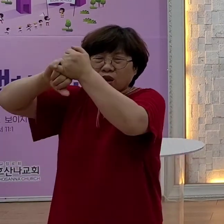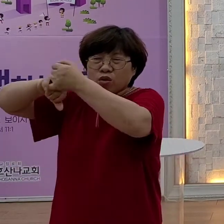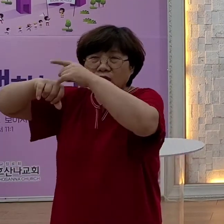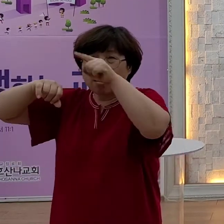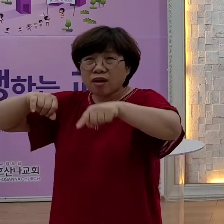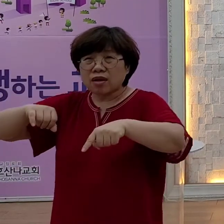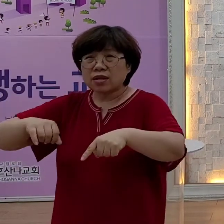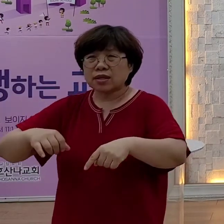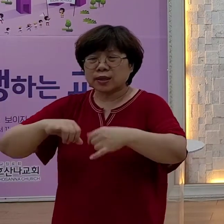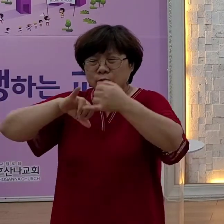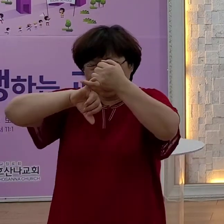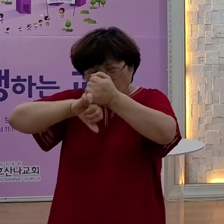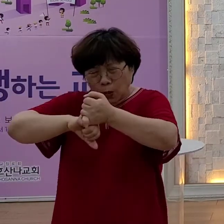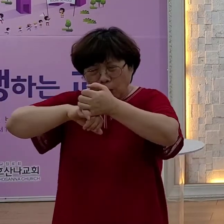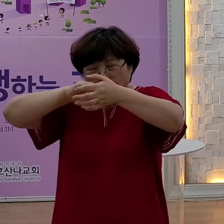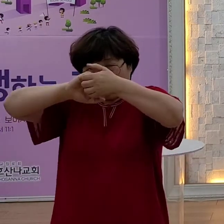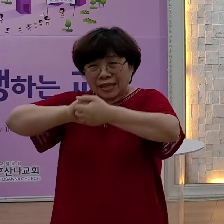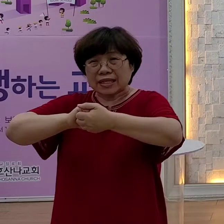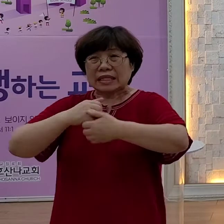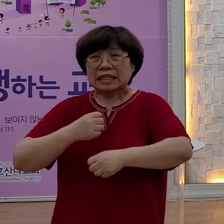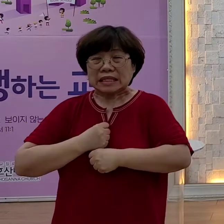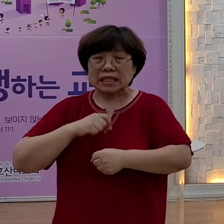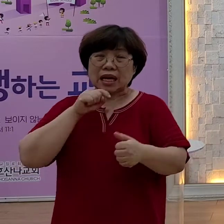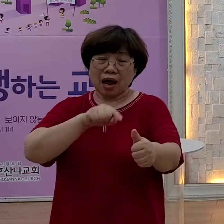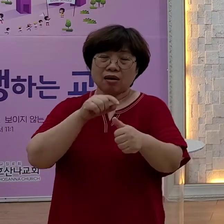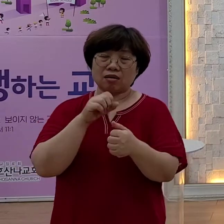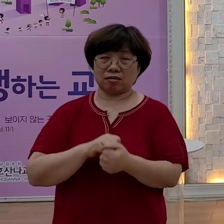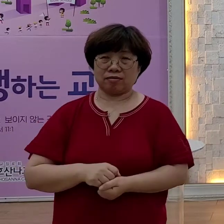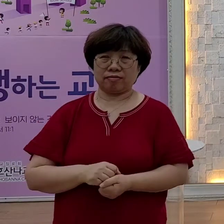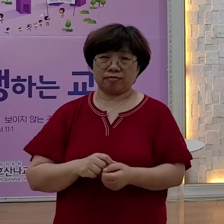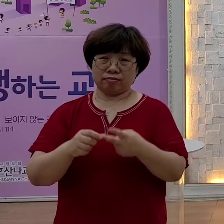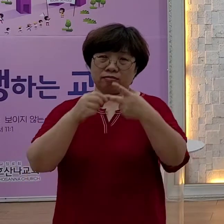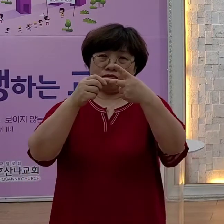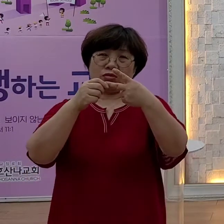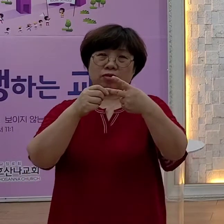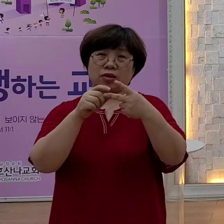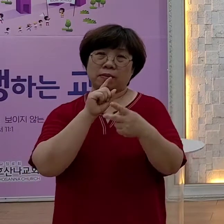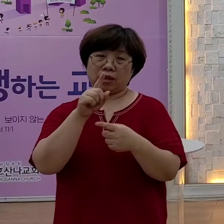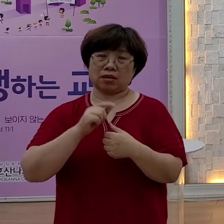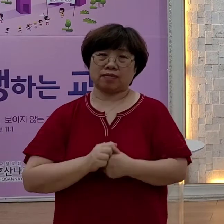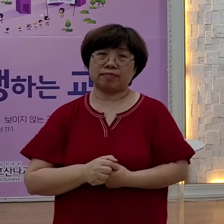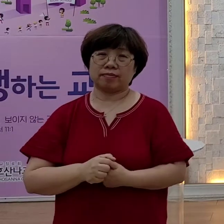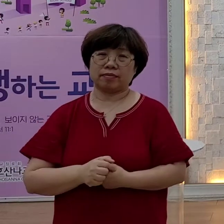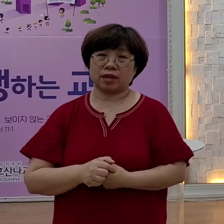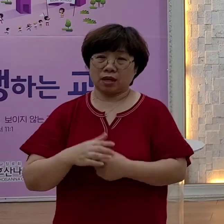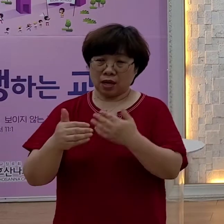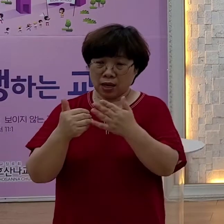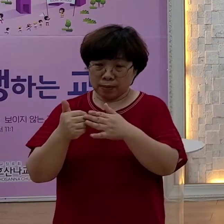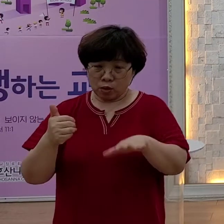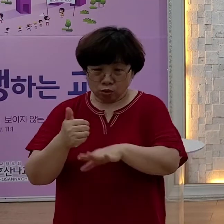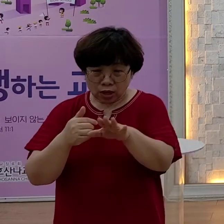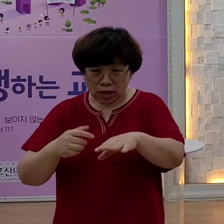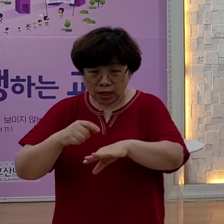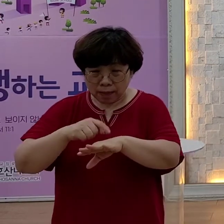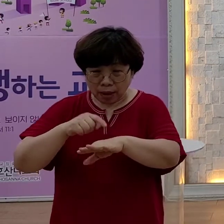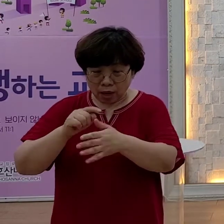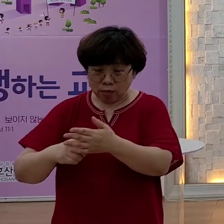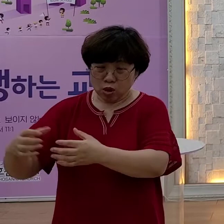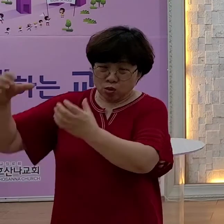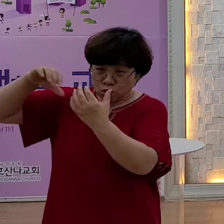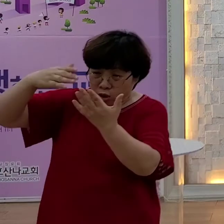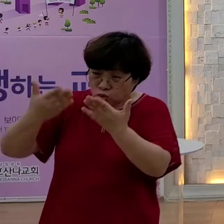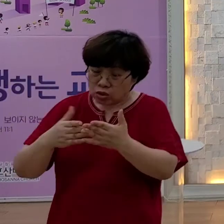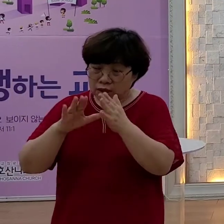하라고요? 지키라. 이게 두 번째 원리예요. 우리에게 하나님께서 어떤 마음을 부어주셨잖아요. 그러면 그 말씀대로 지켜 행하라는